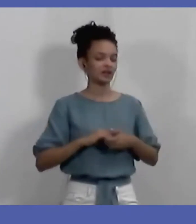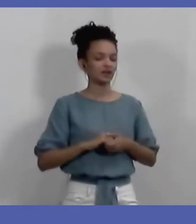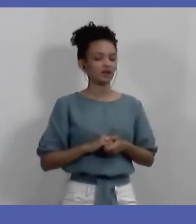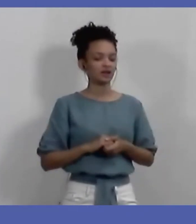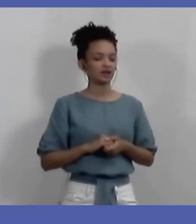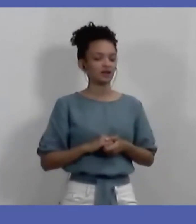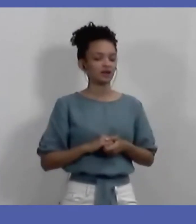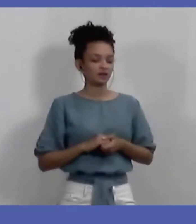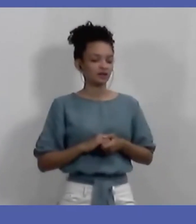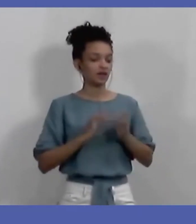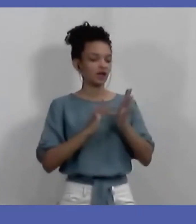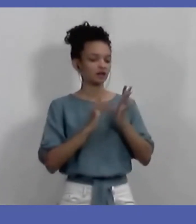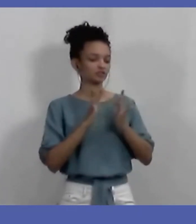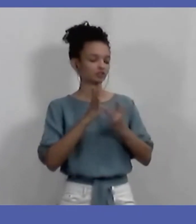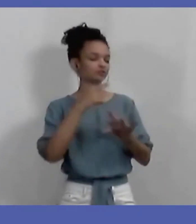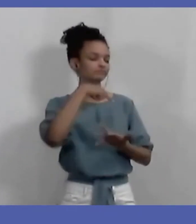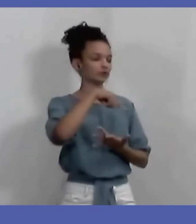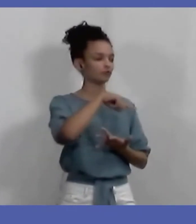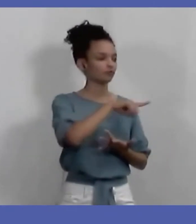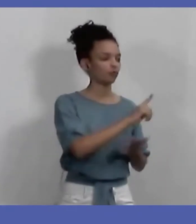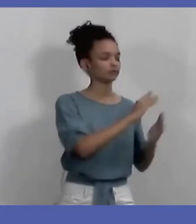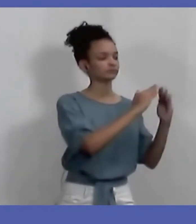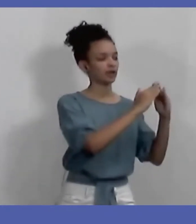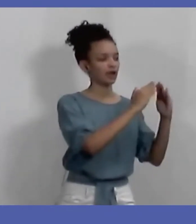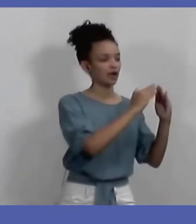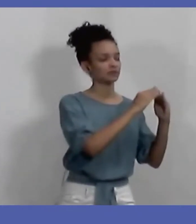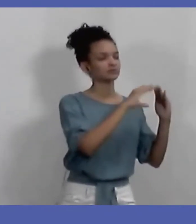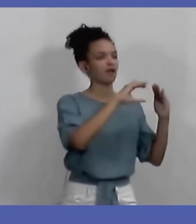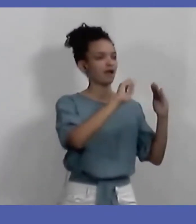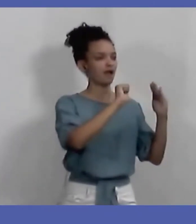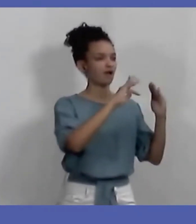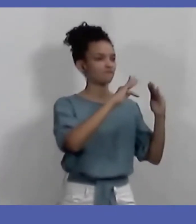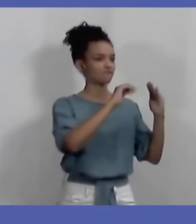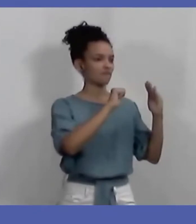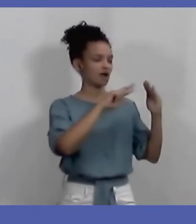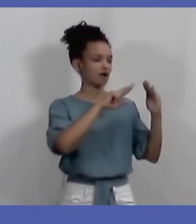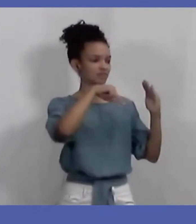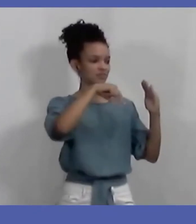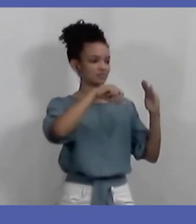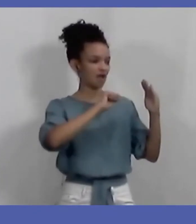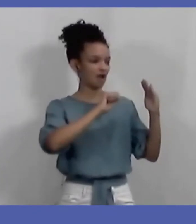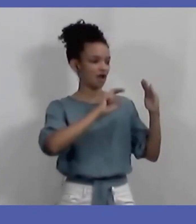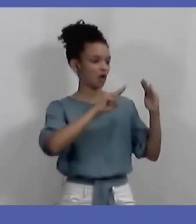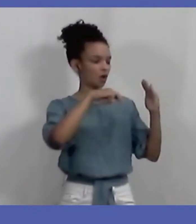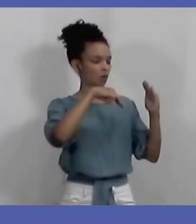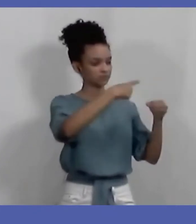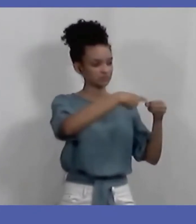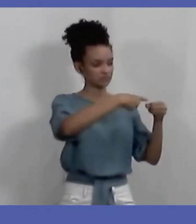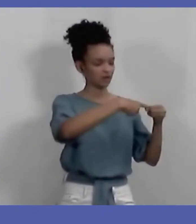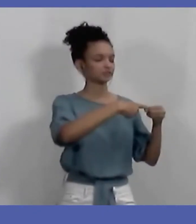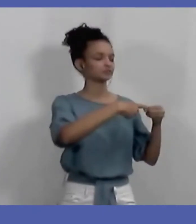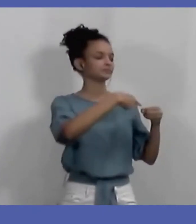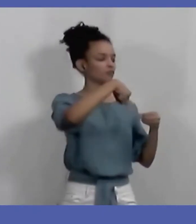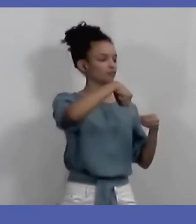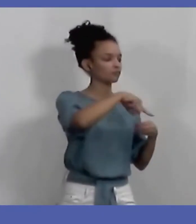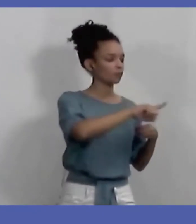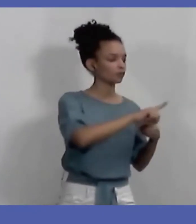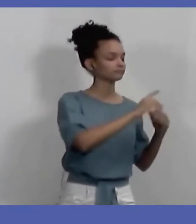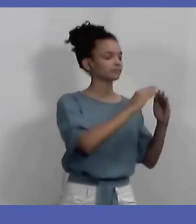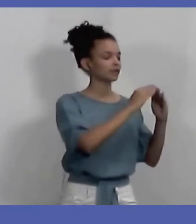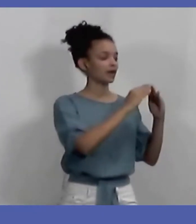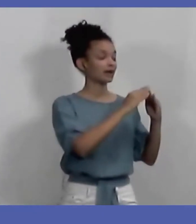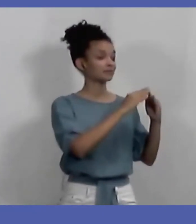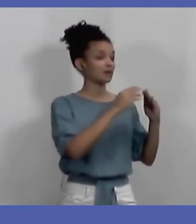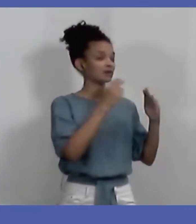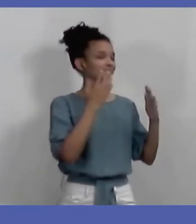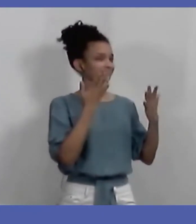Cafarnaum. Ele, quando chegou na sua casa, então ele pretendia, talvez, eu imagino que o